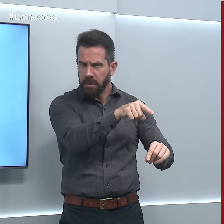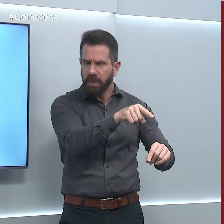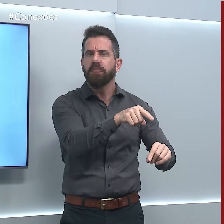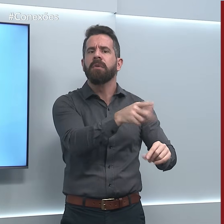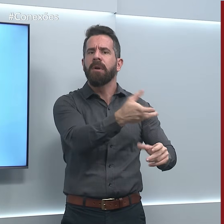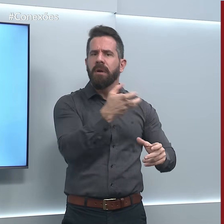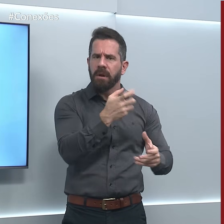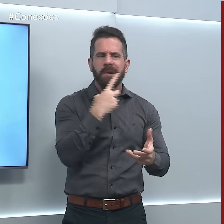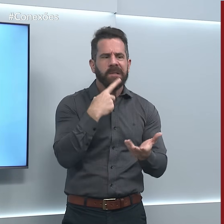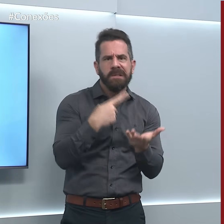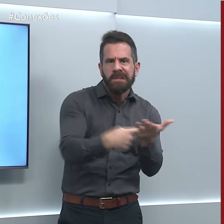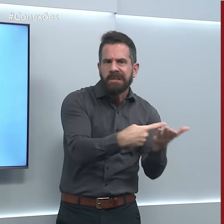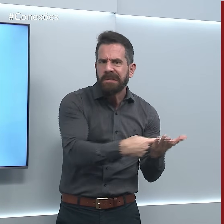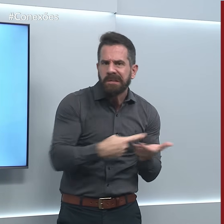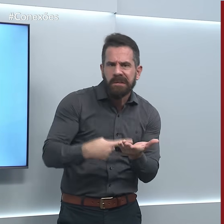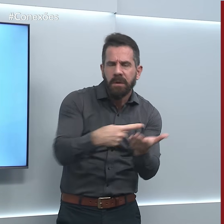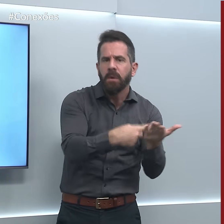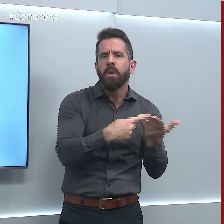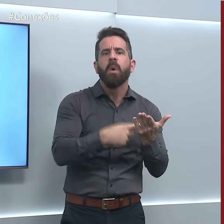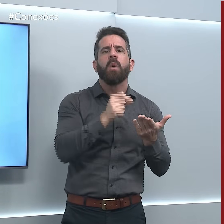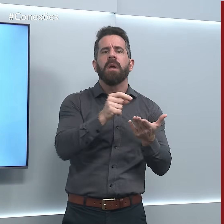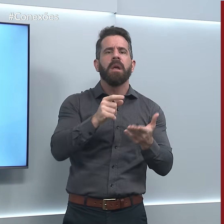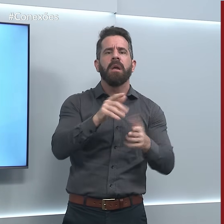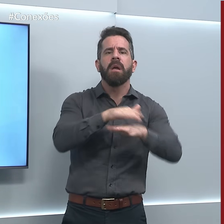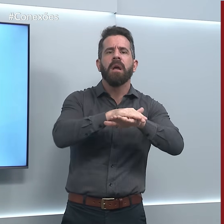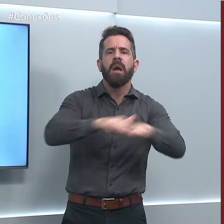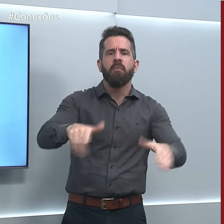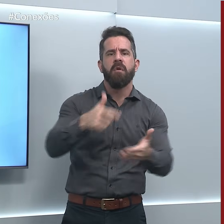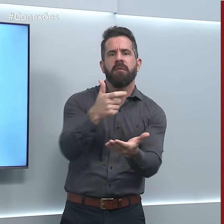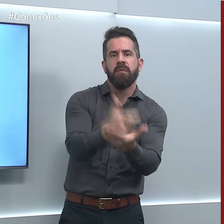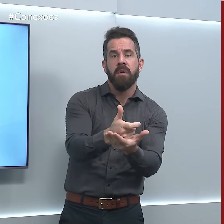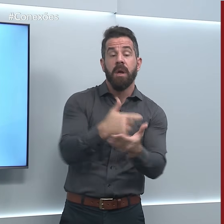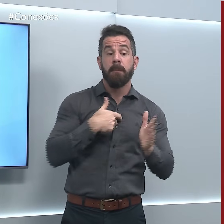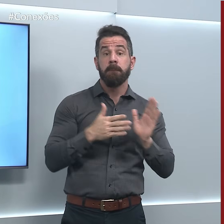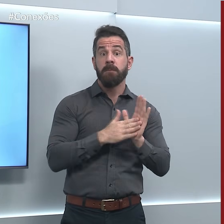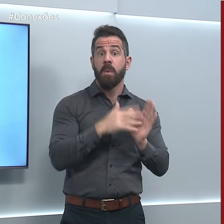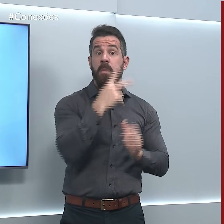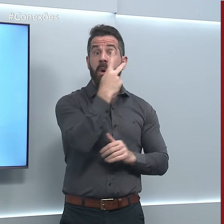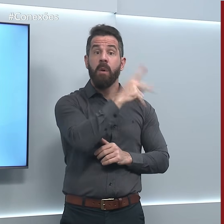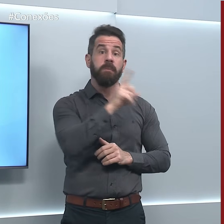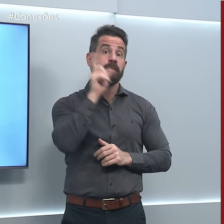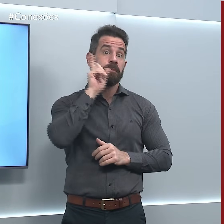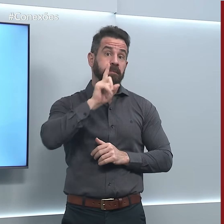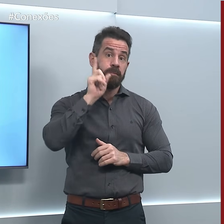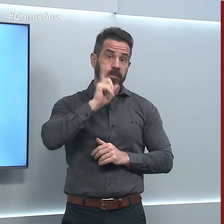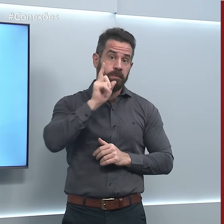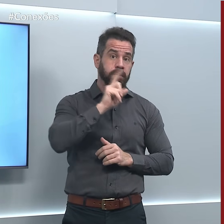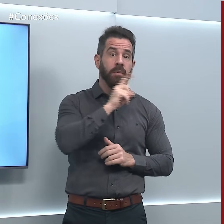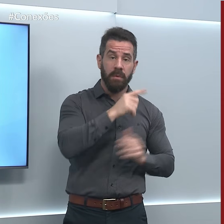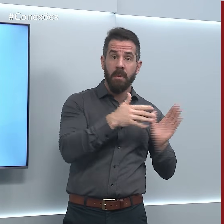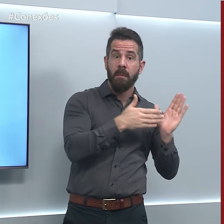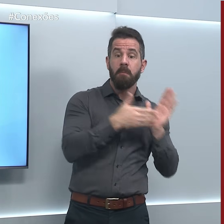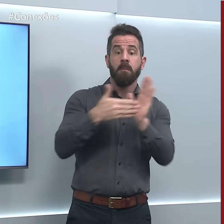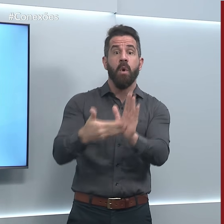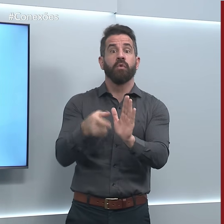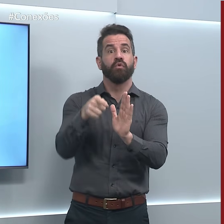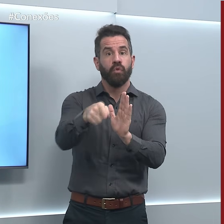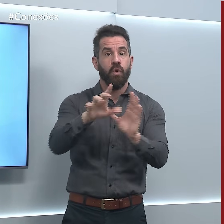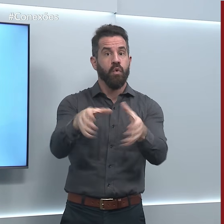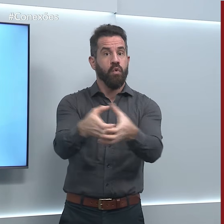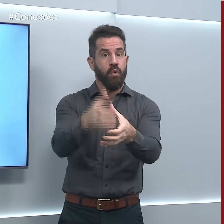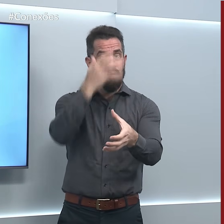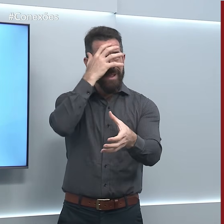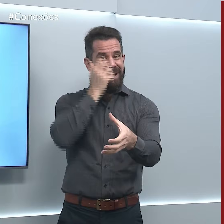apoiar um plano de desarmamento proposto pelos Estados Unidos para o Hezbollah. Esse grupo terrorista